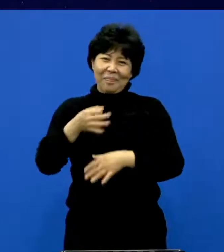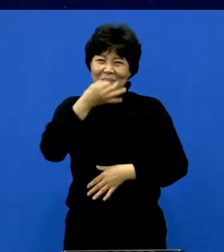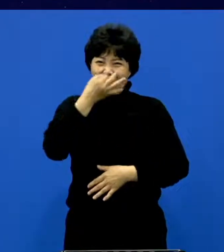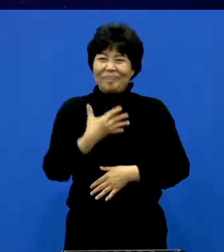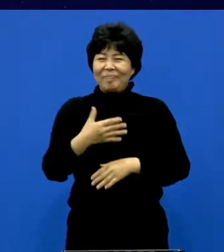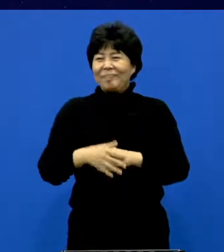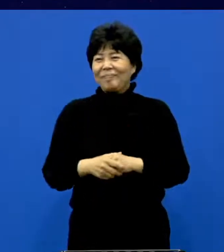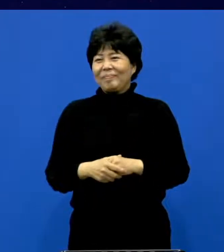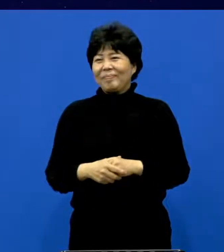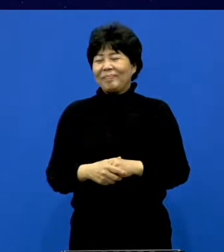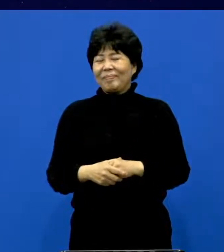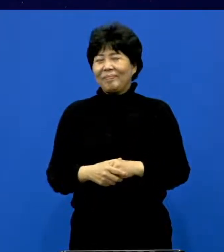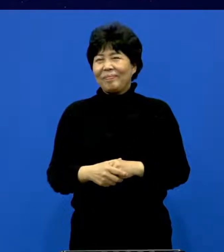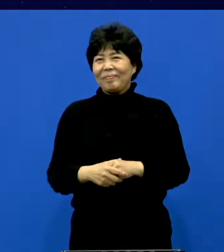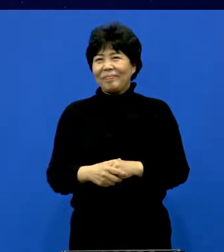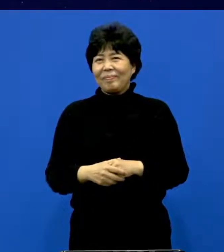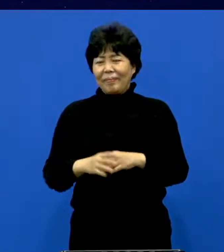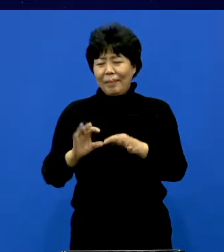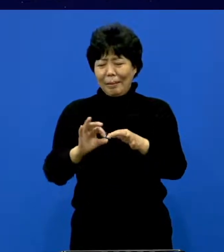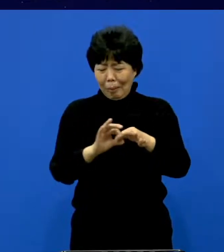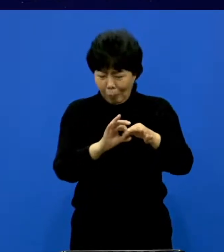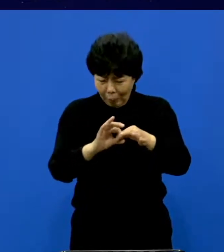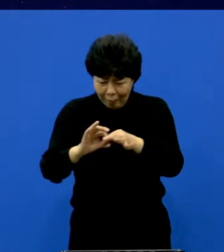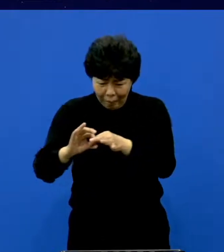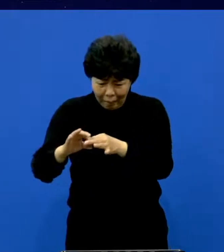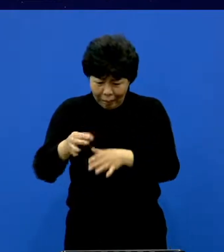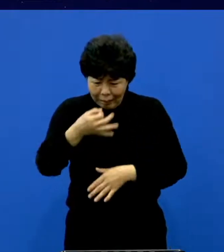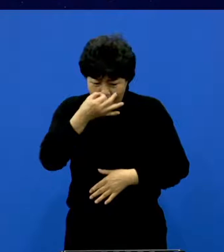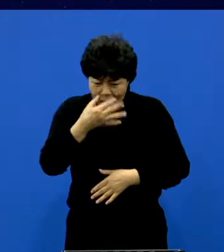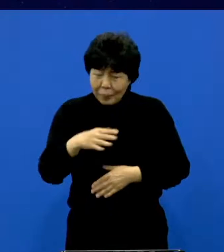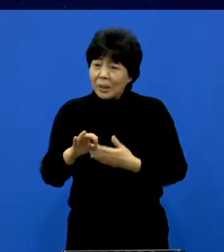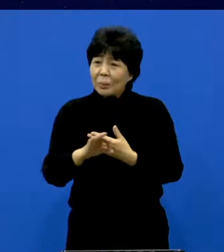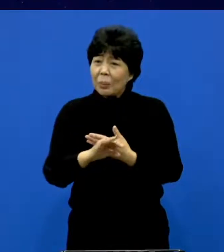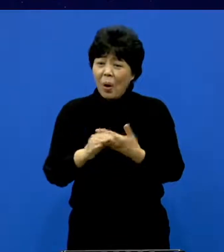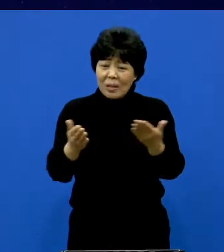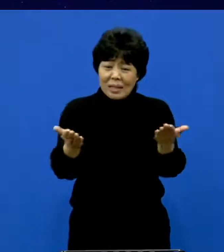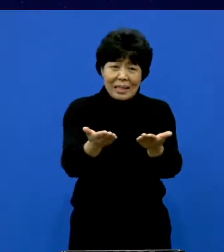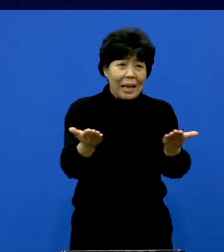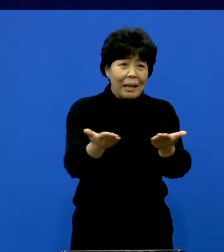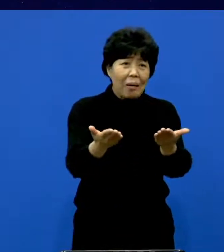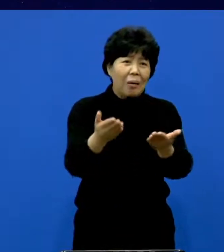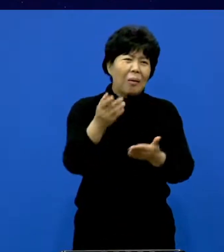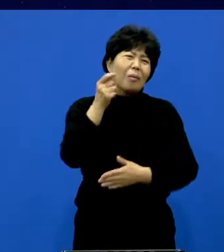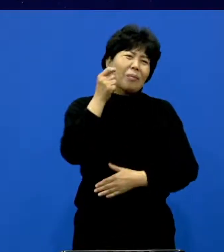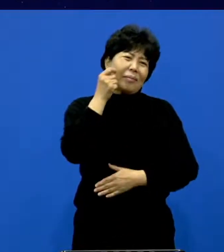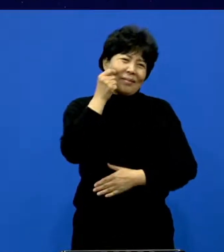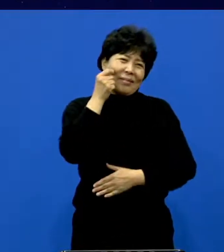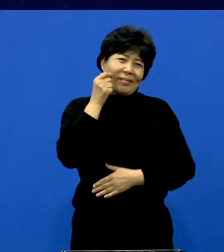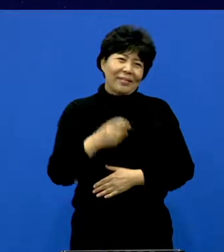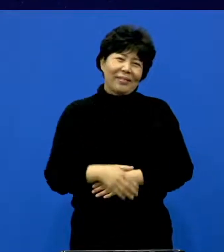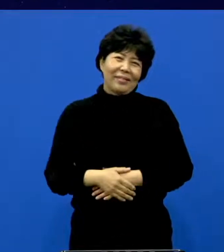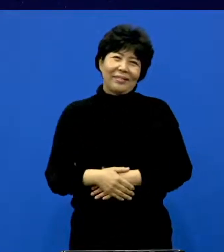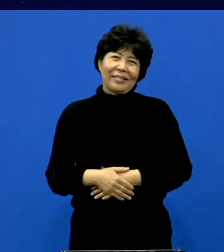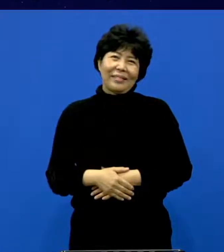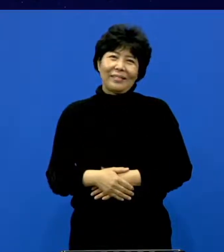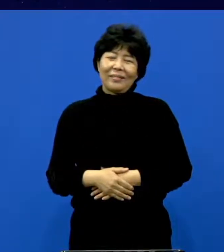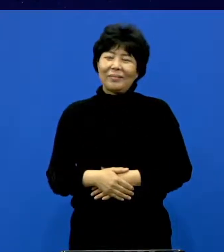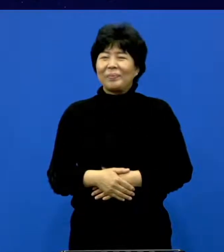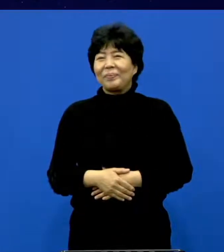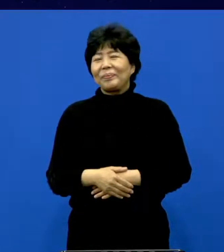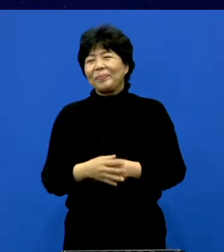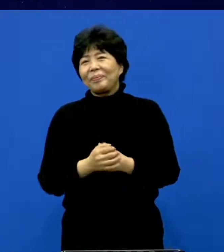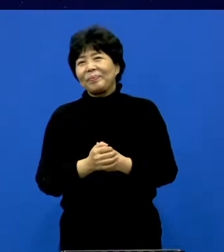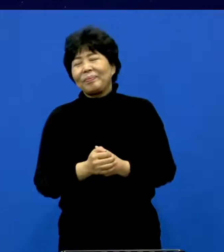관계가 뒤틀리면 사역은 힘들어지요. 근데 관계가 좋으면 사역이 기뻐요. 같이 해내니까 너무 신나는